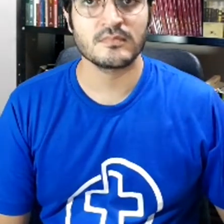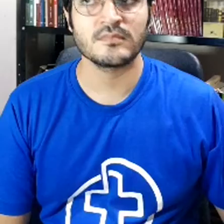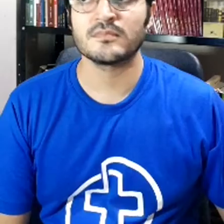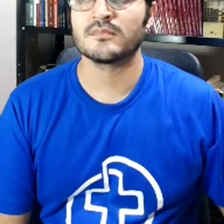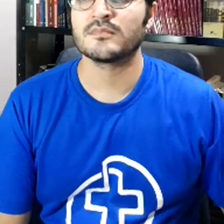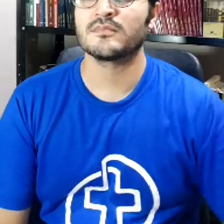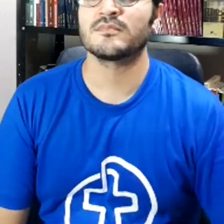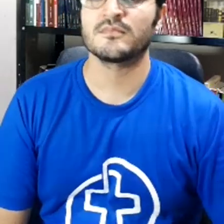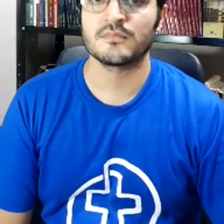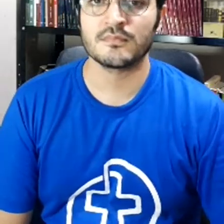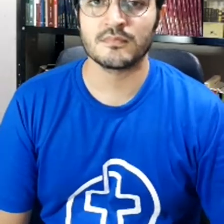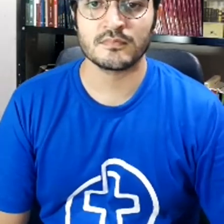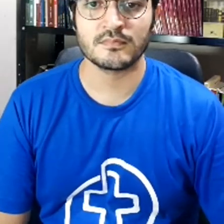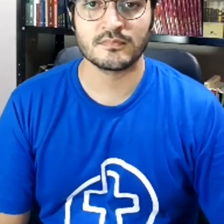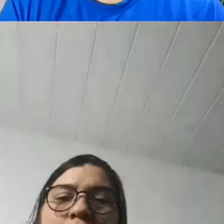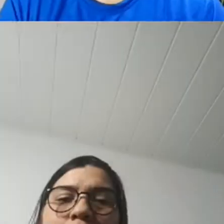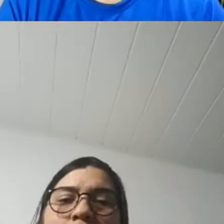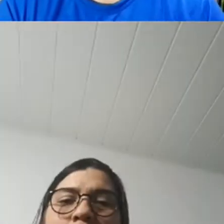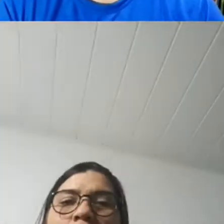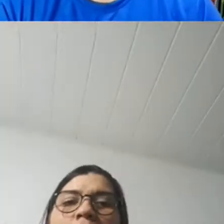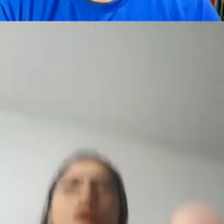amor, não me quero conquistar.